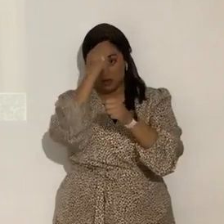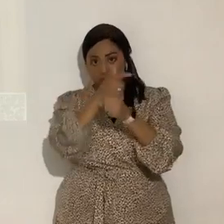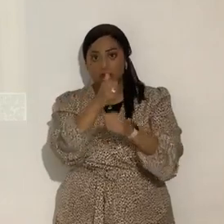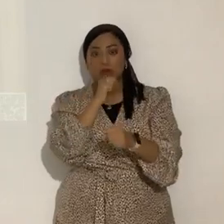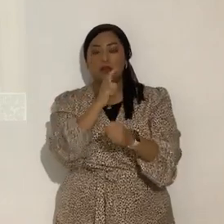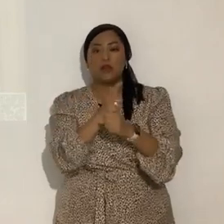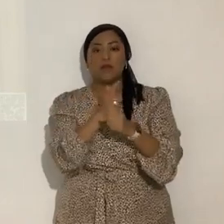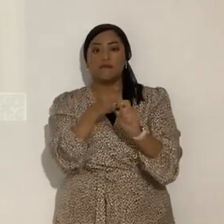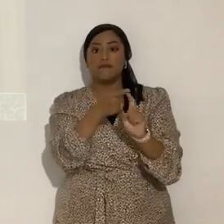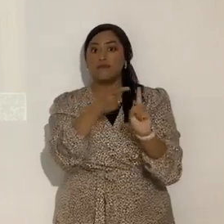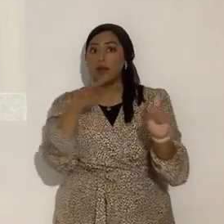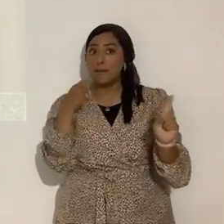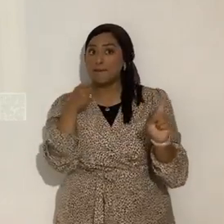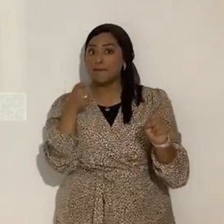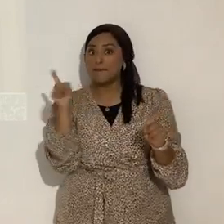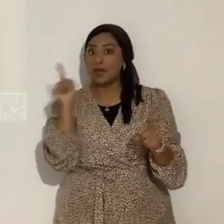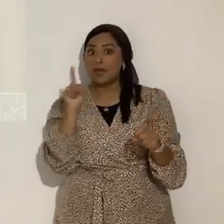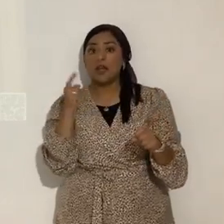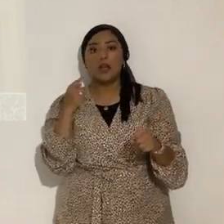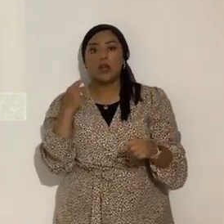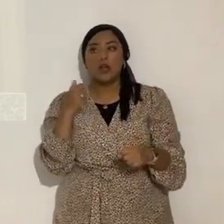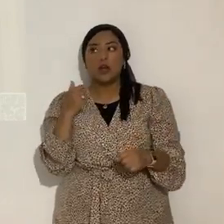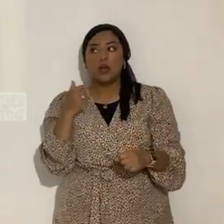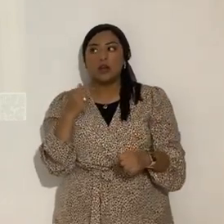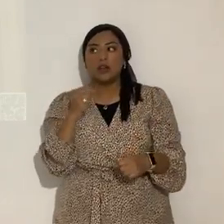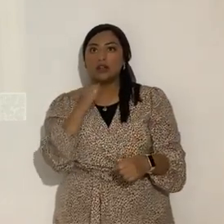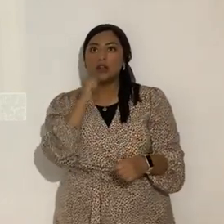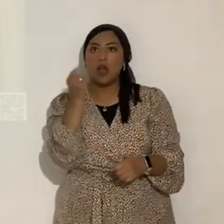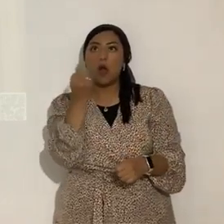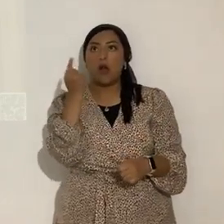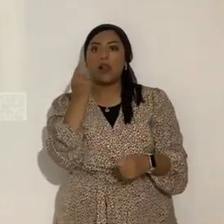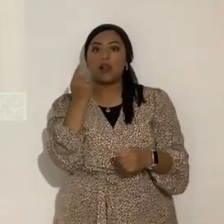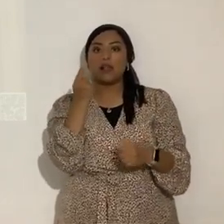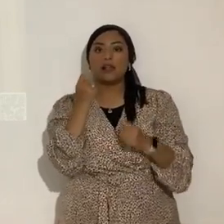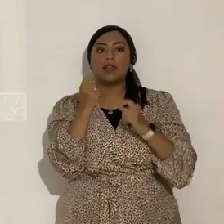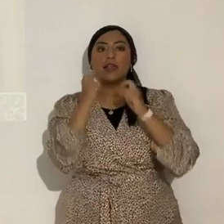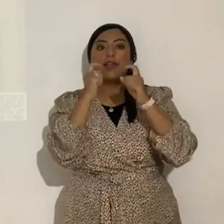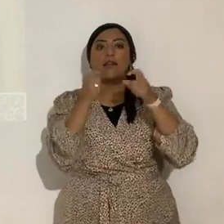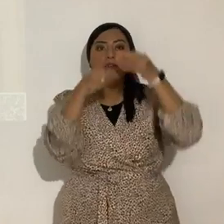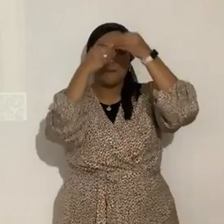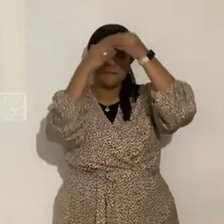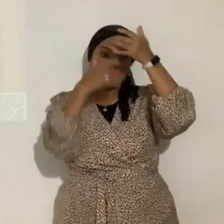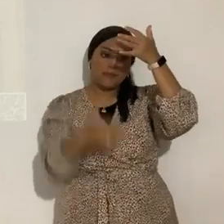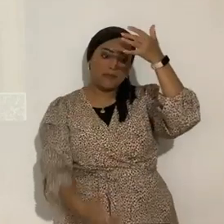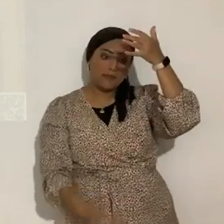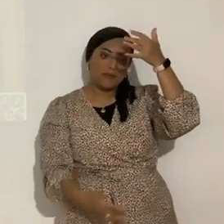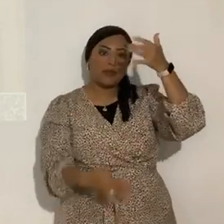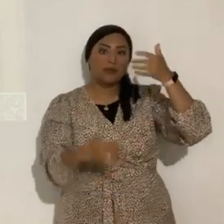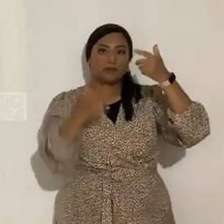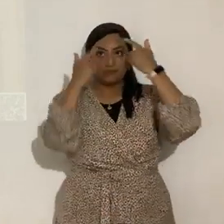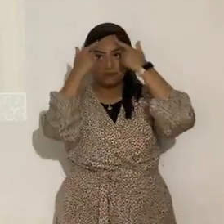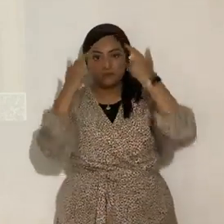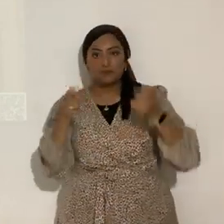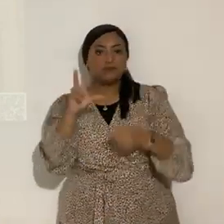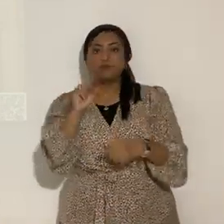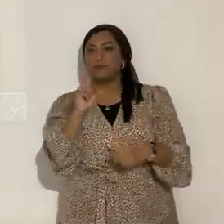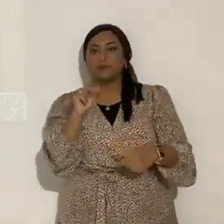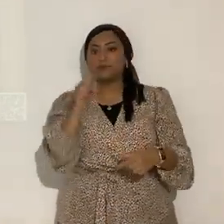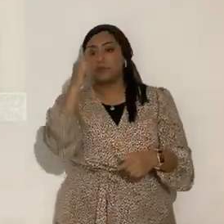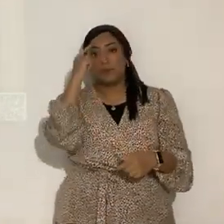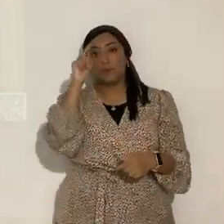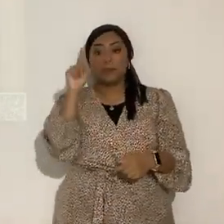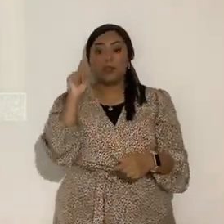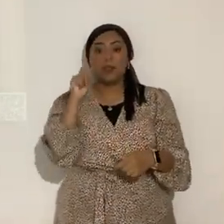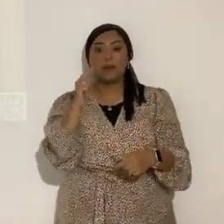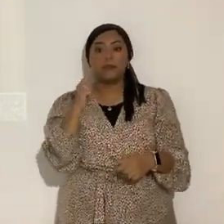les voy a leer, porque esto no es nada más dar una lista, y no es para presumir, no, es para que le